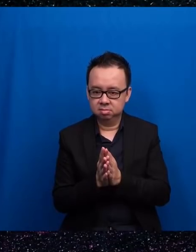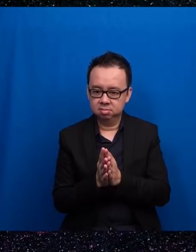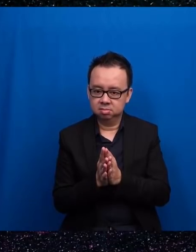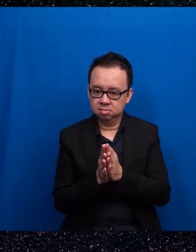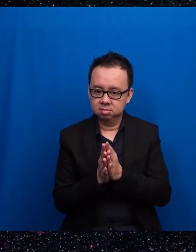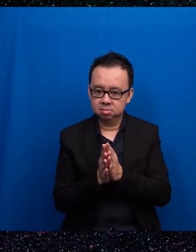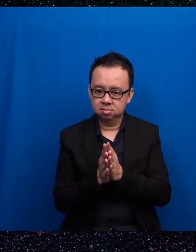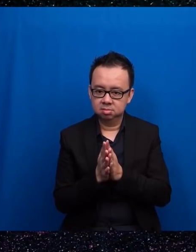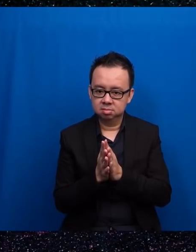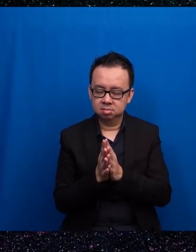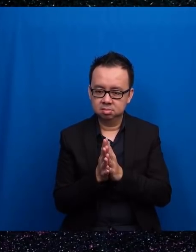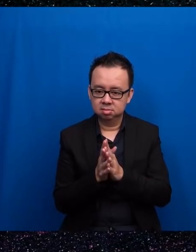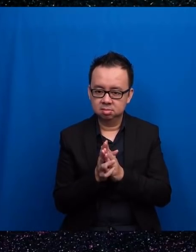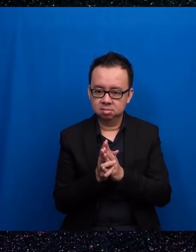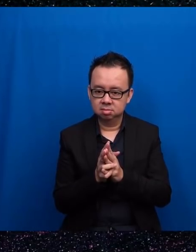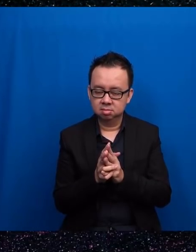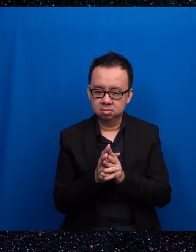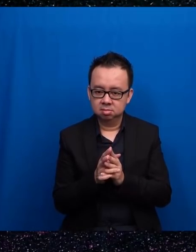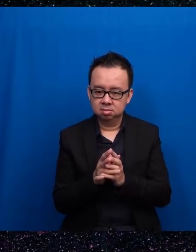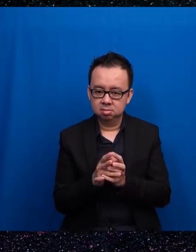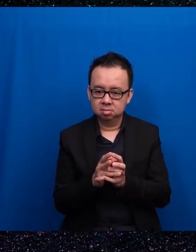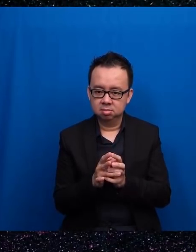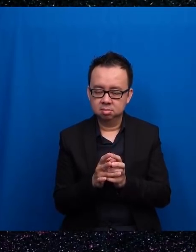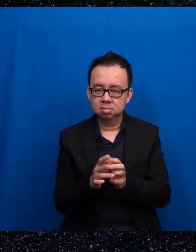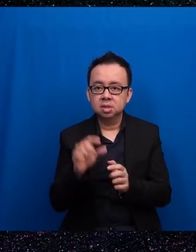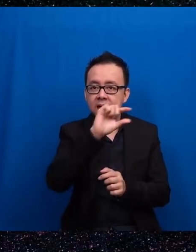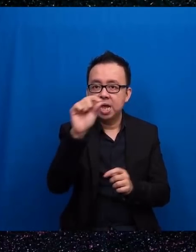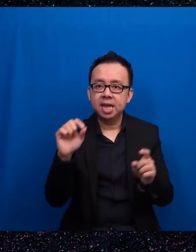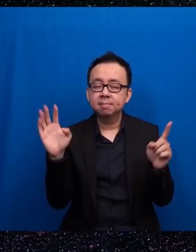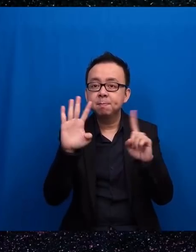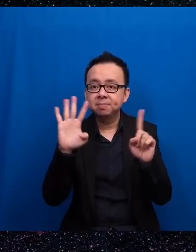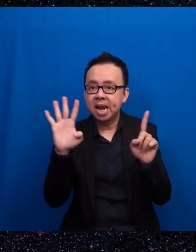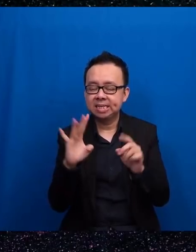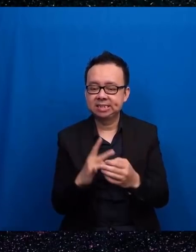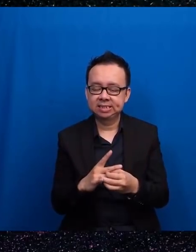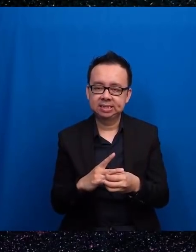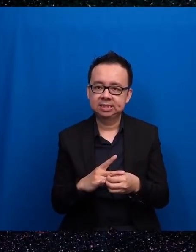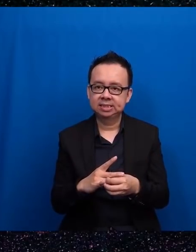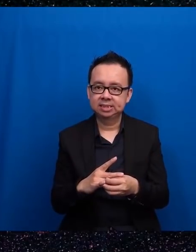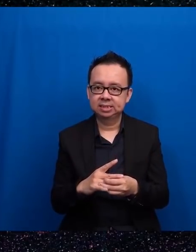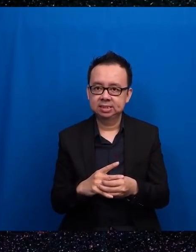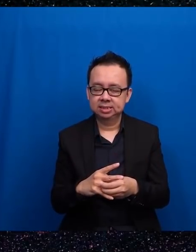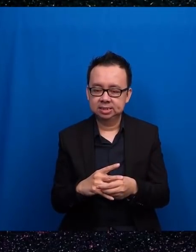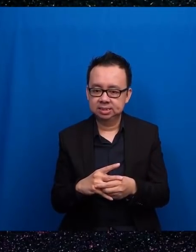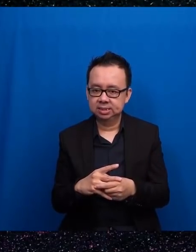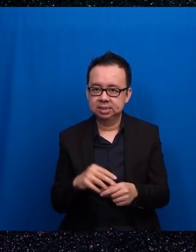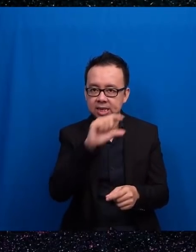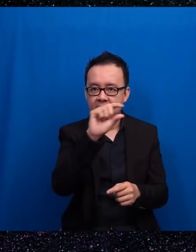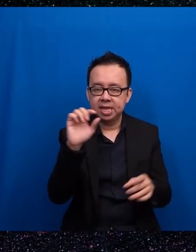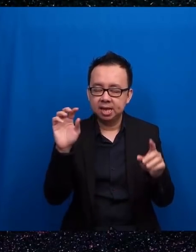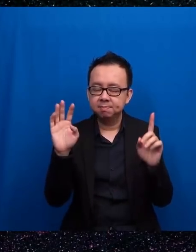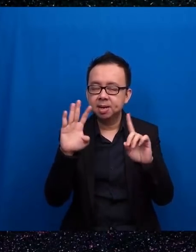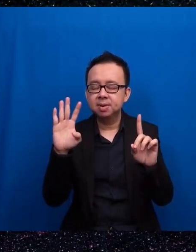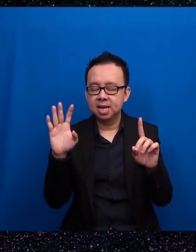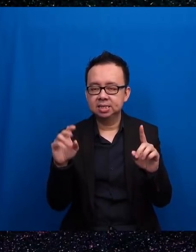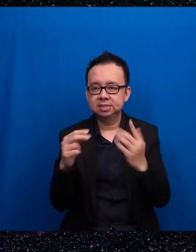terburu-buru, mengejar sesuatu tanpa tahu itu apa. Ayat 14 Tuhan janjikan, maka engkau akan bersenang-senang karena Tuhan.